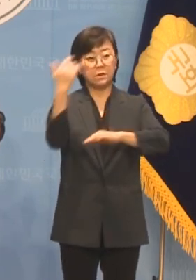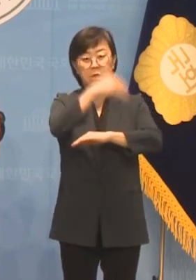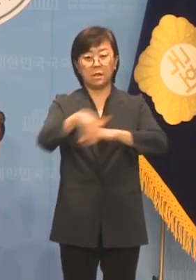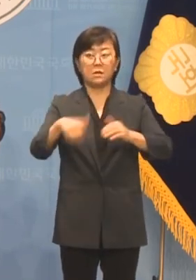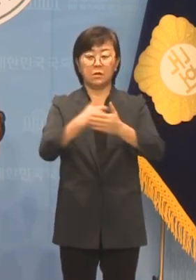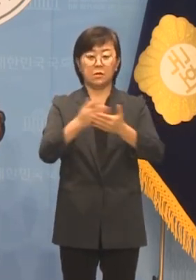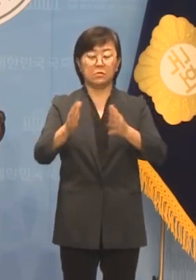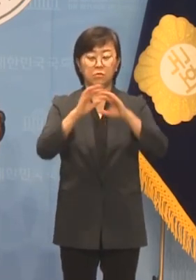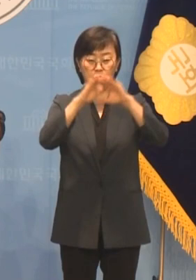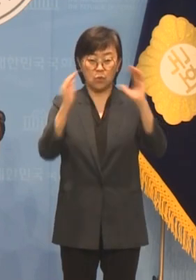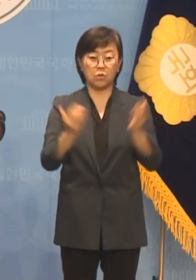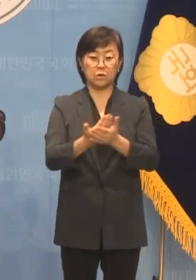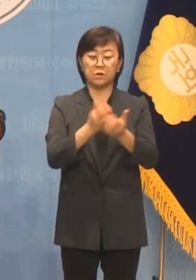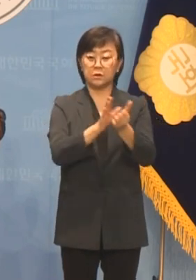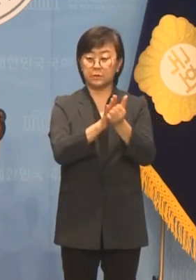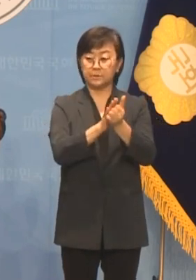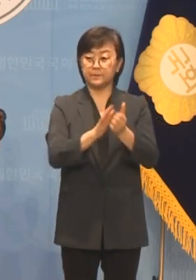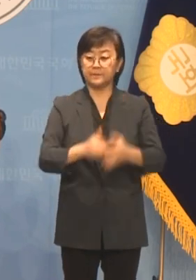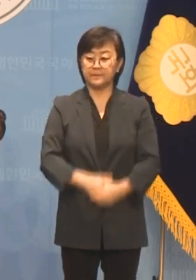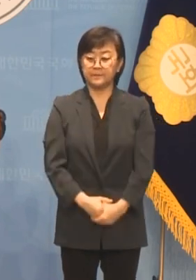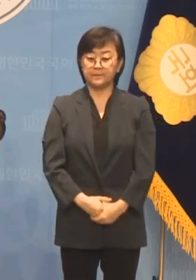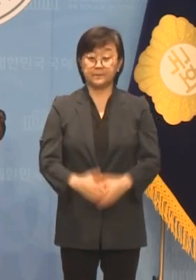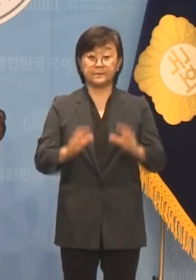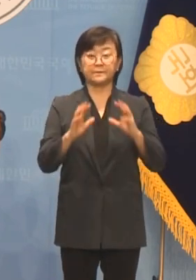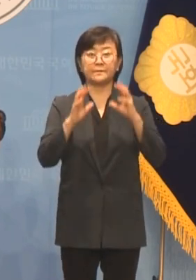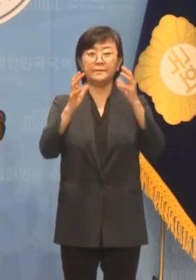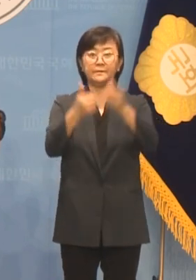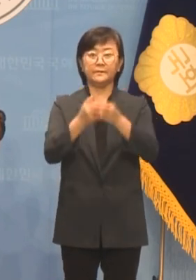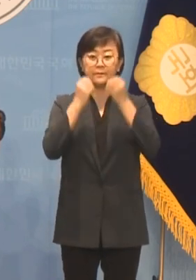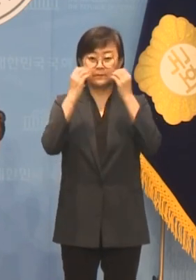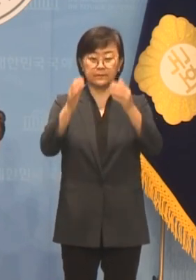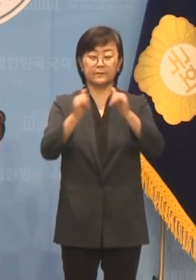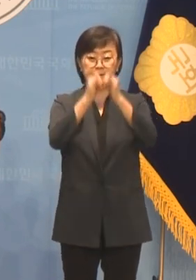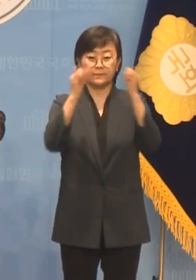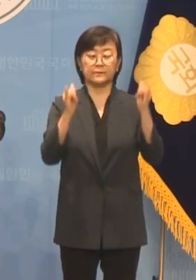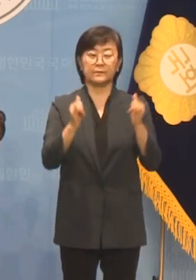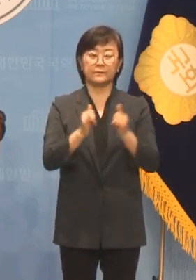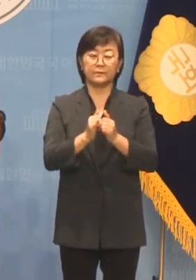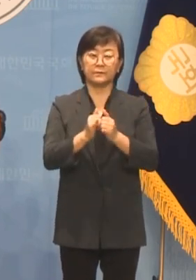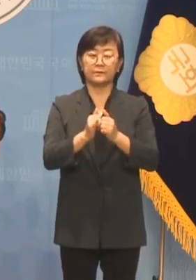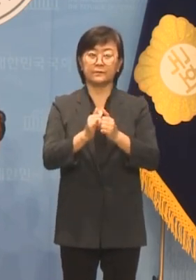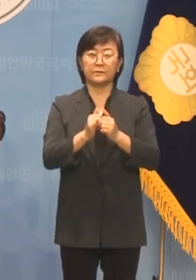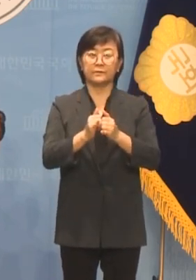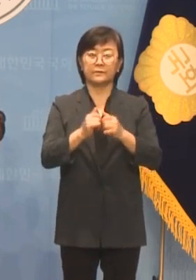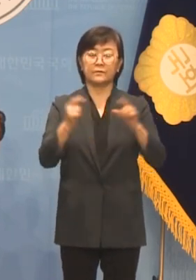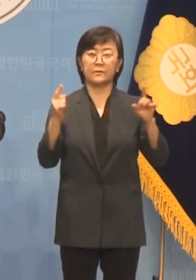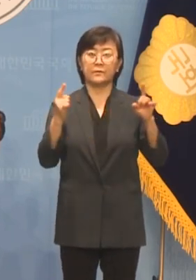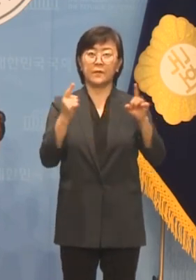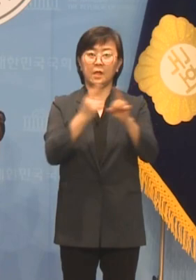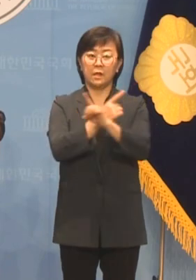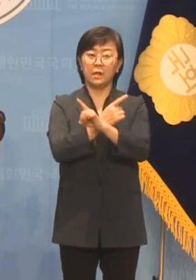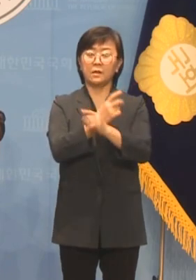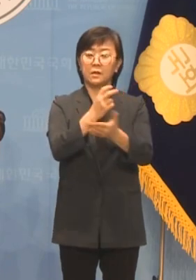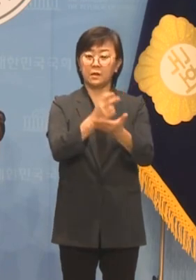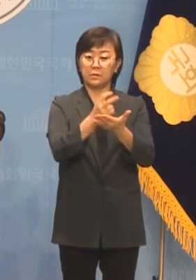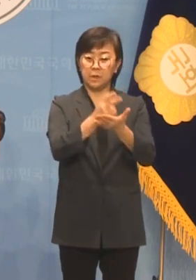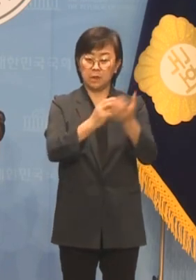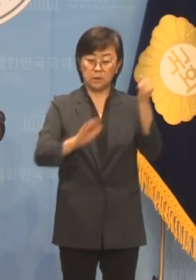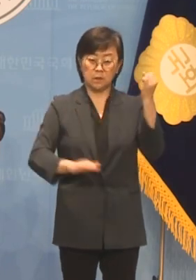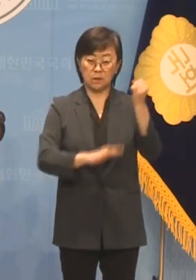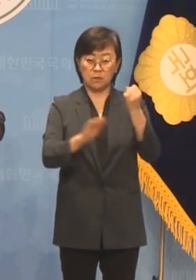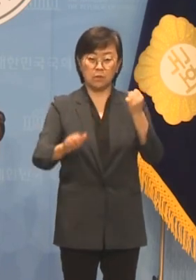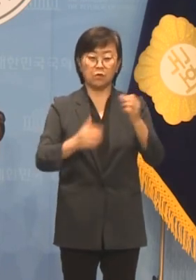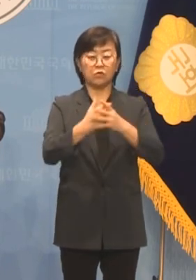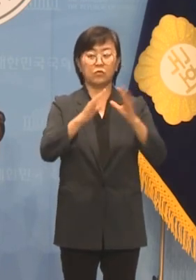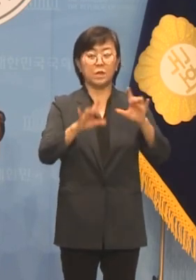응원하겠습니다. 셋째, 국가는 새로운 사회계약을 바탕으로 단 한 명의 국민도 소외되지